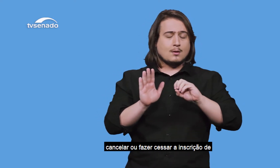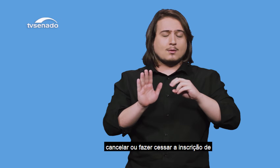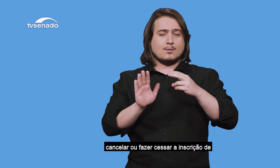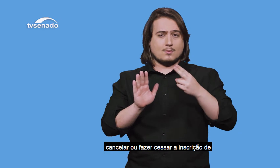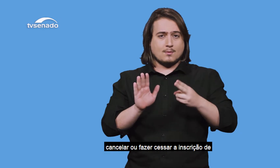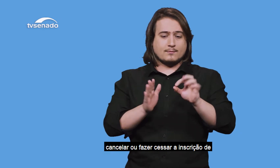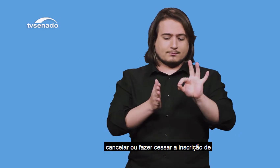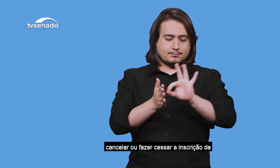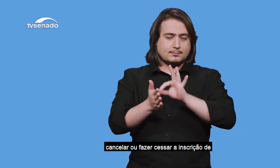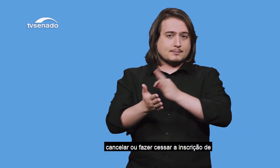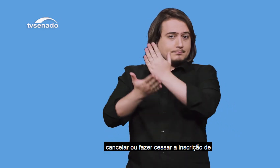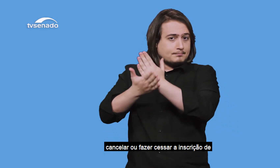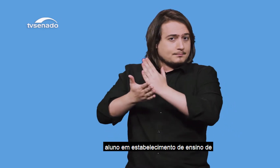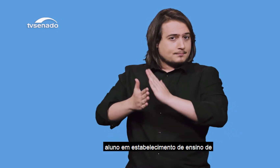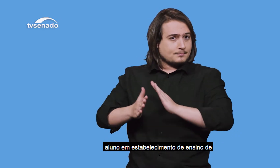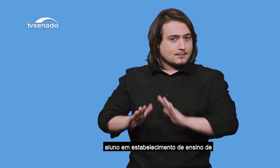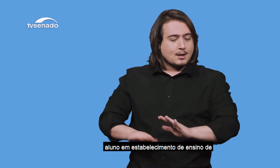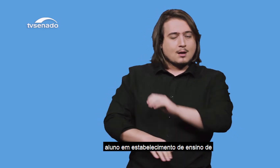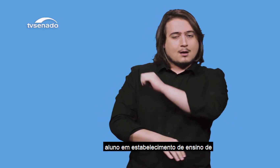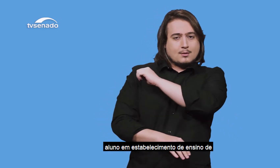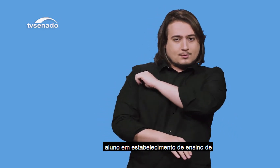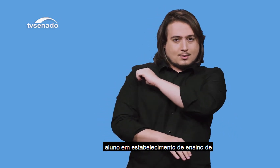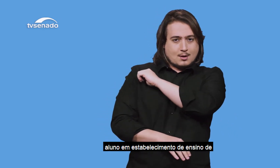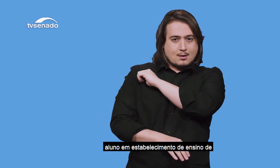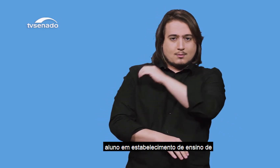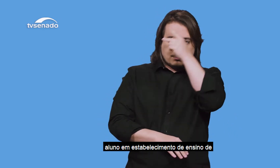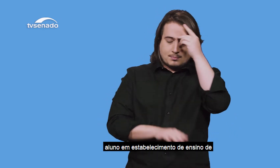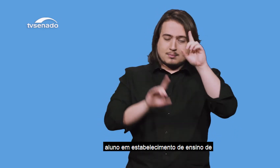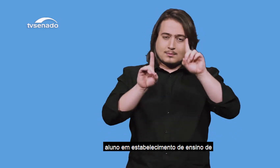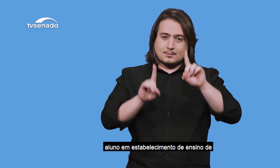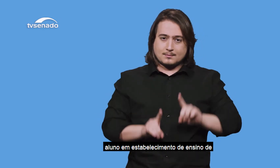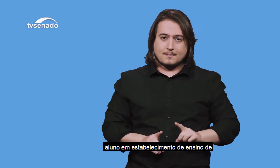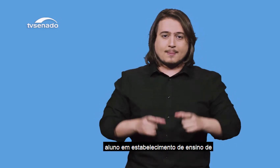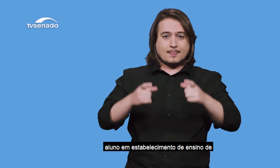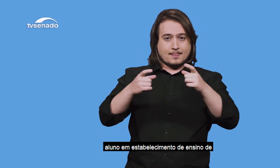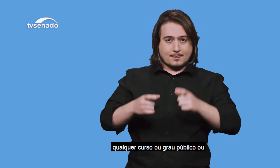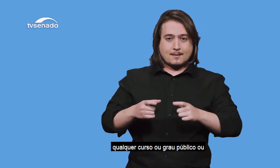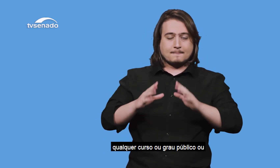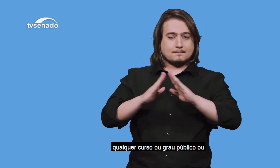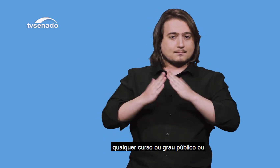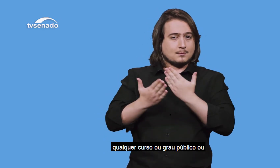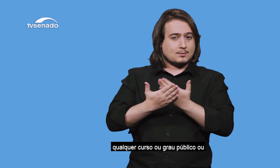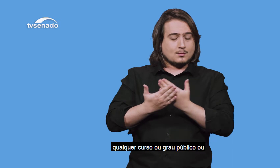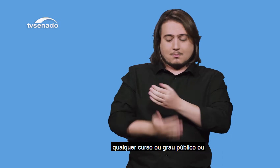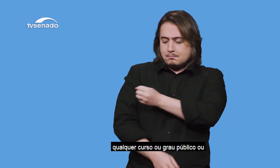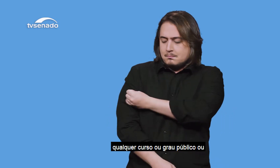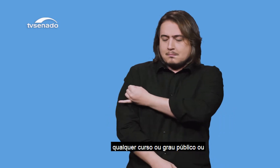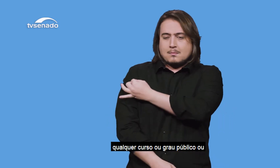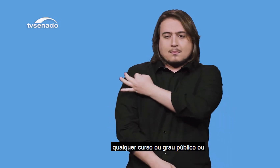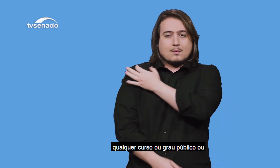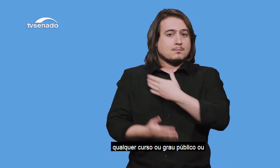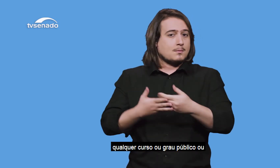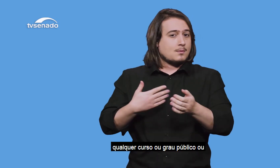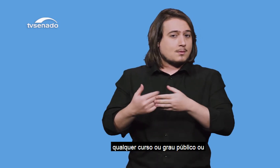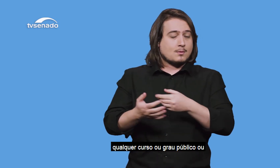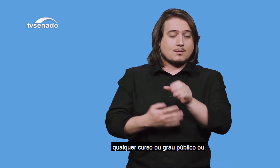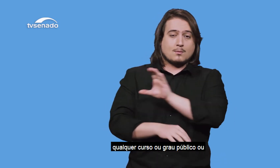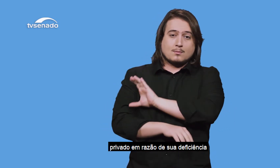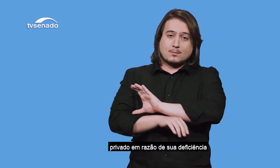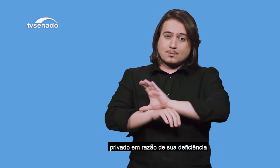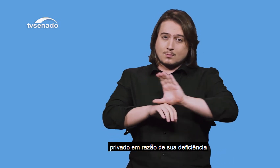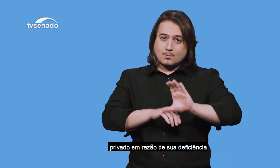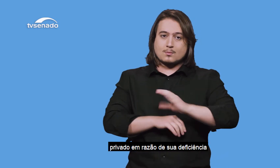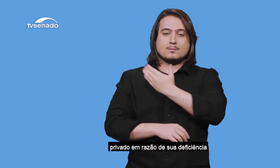fazer cessar a inscrição de aluno em estabelecimento de ensino de qualquer curso ou grau público ou